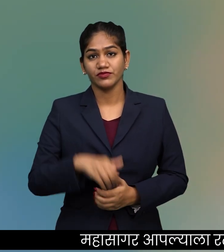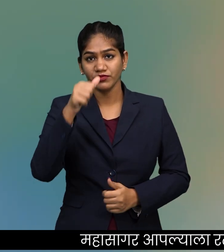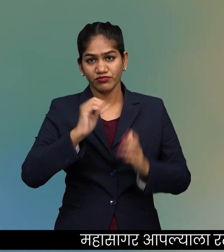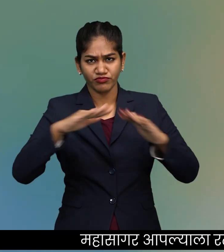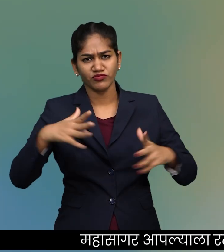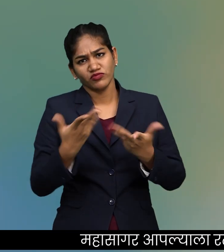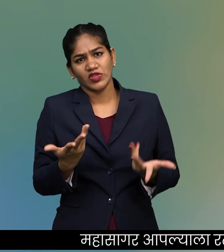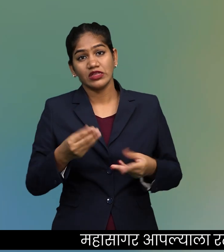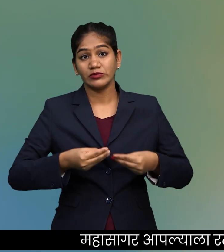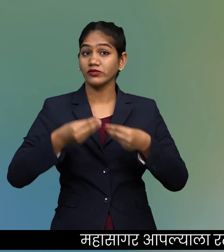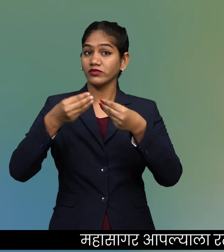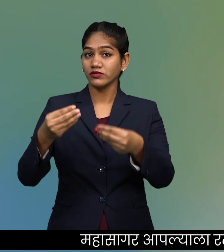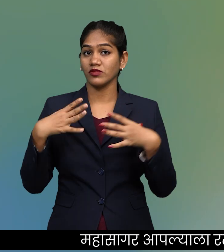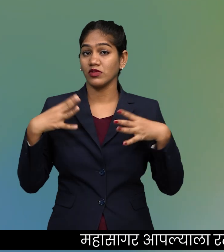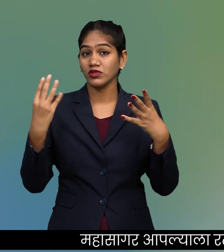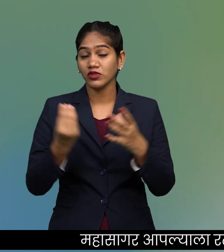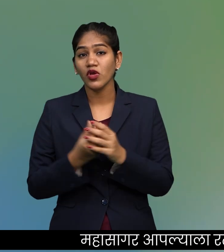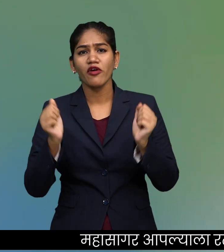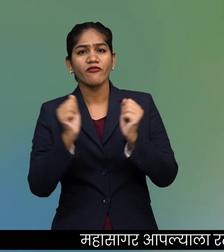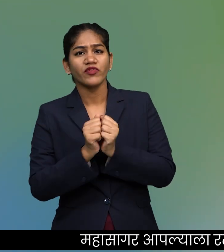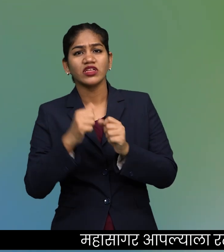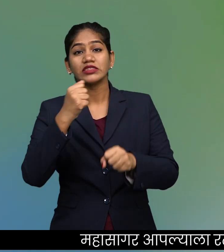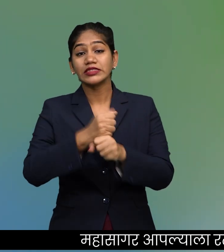महासागर आपल्याला रत्ने आणि मोती देखील प्रदान करतात.